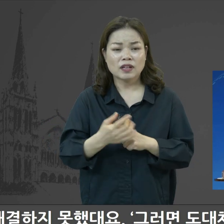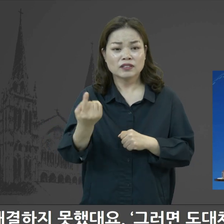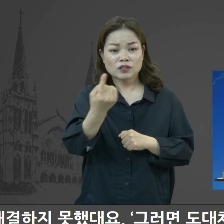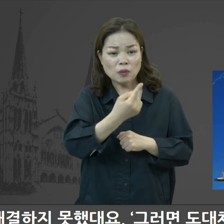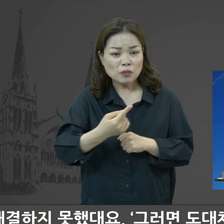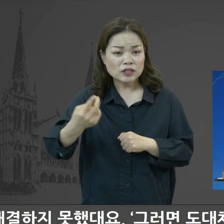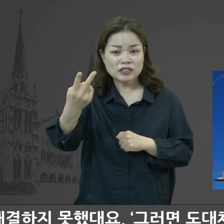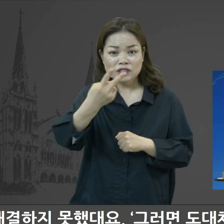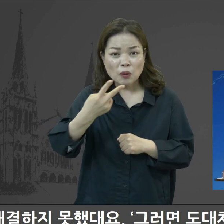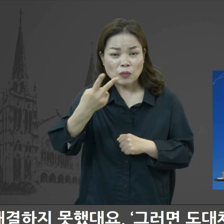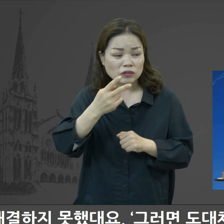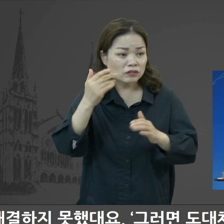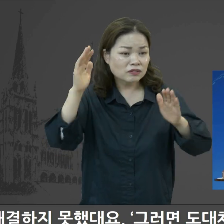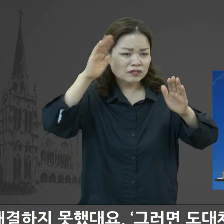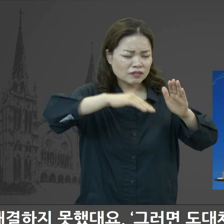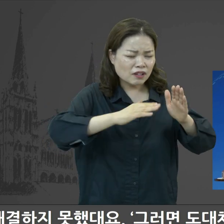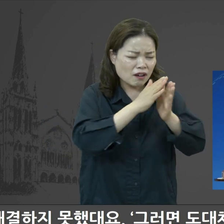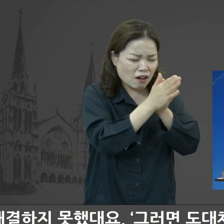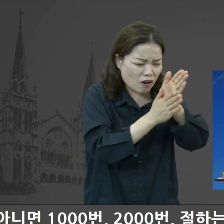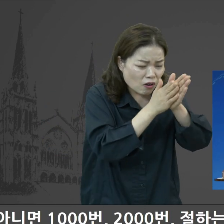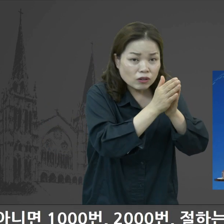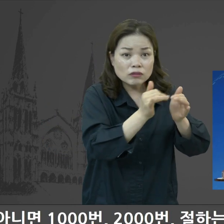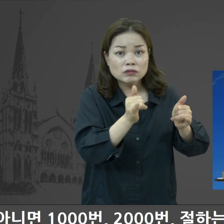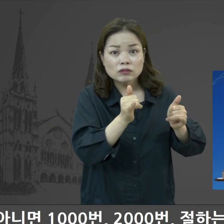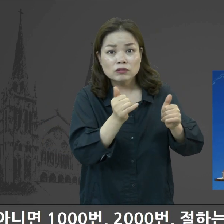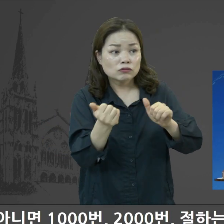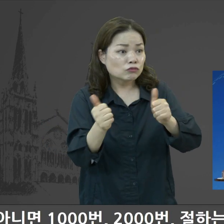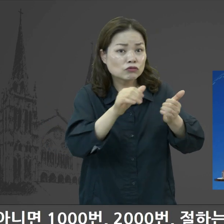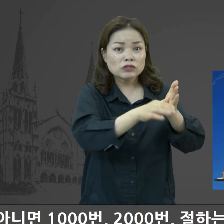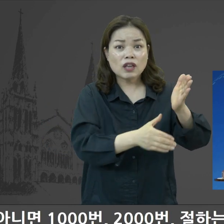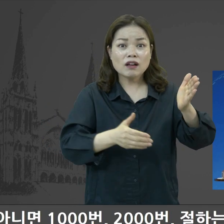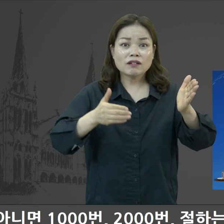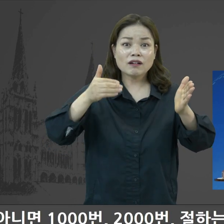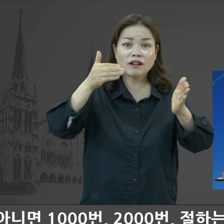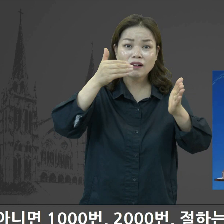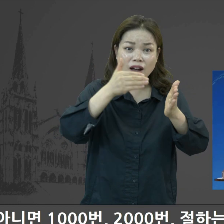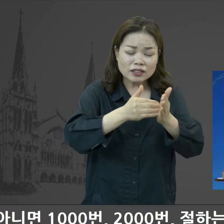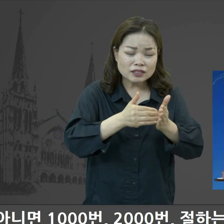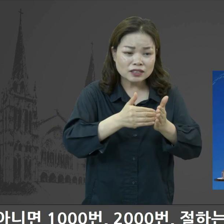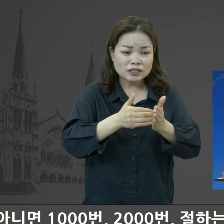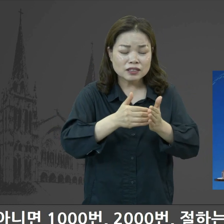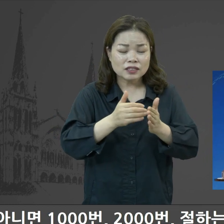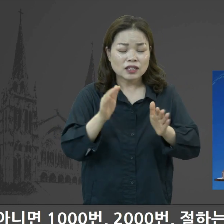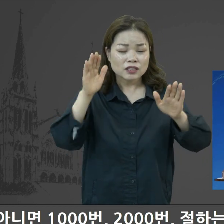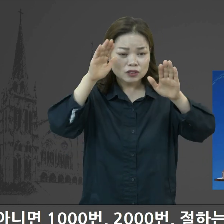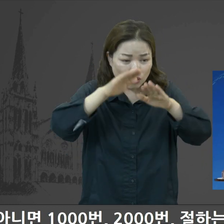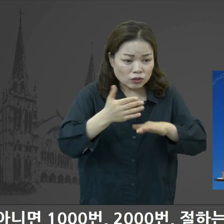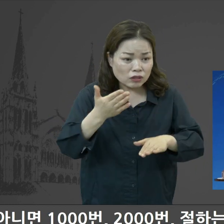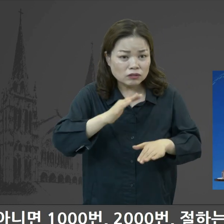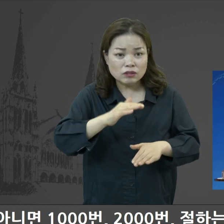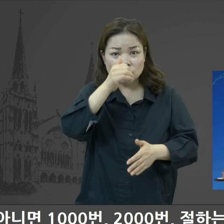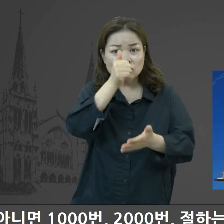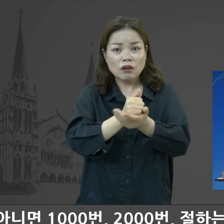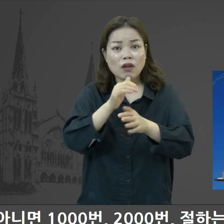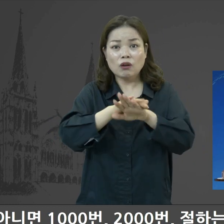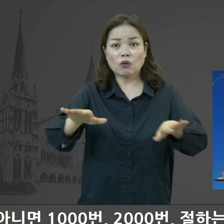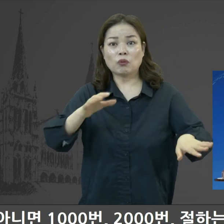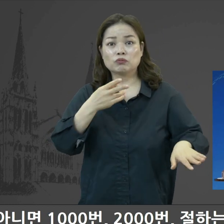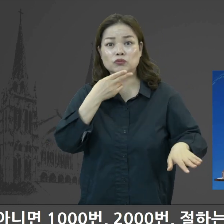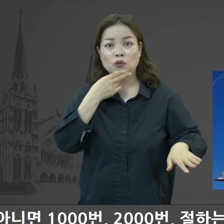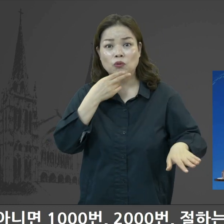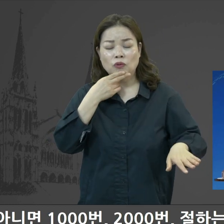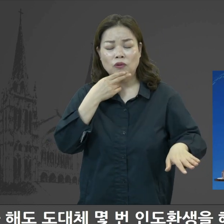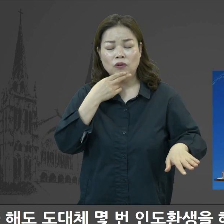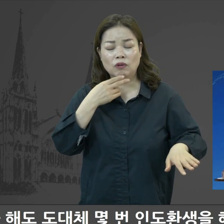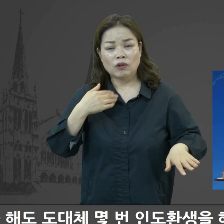1000번, 2000번 절하는 사람들은 도대체 죽을 때까지 절을 해도 도대체 몇 번 인도환생해야 그 죄가 해결되는 건가? 그런 게